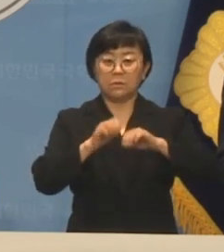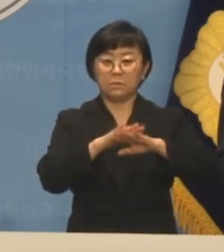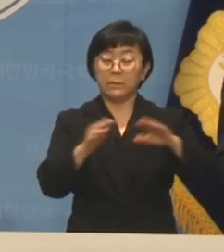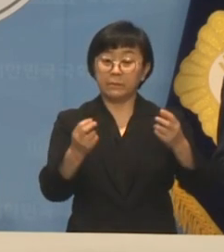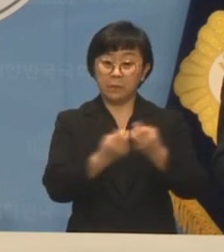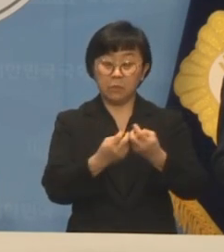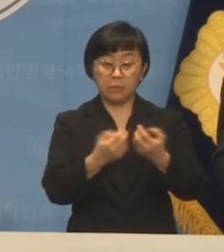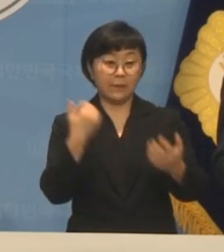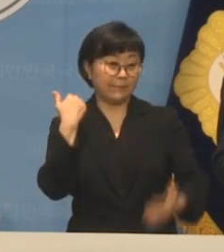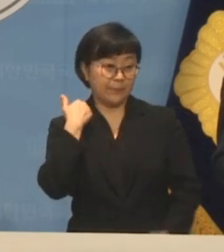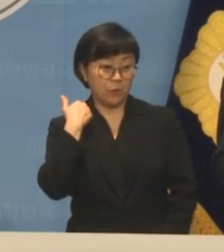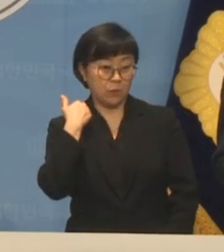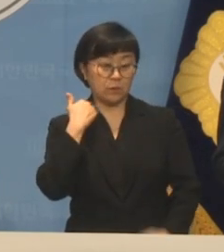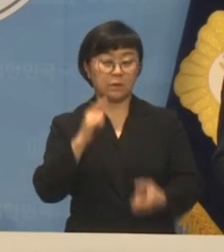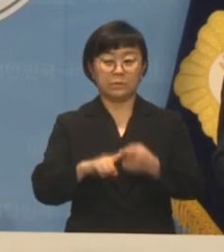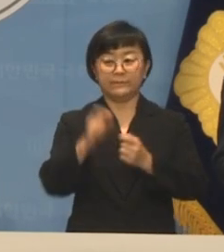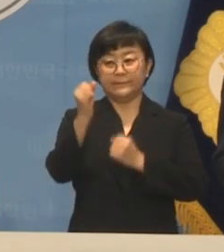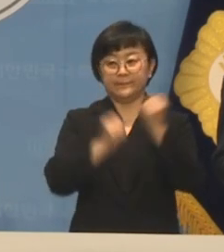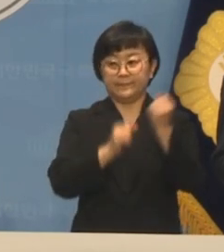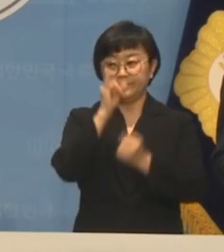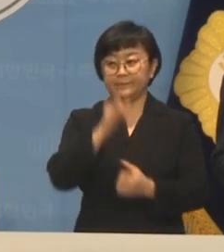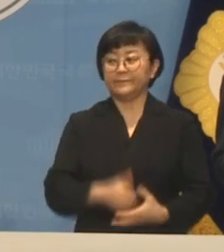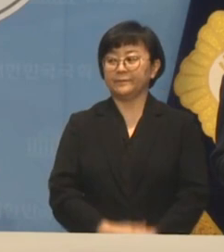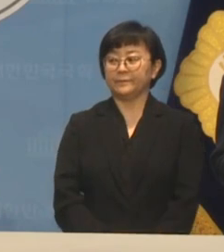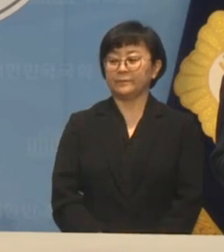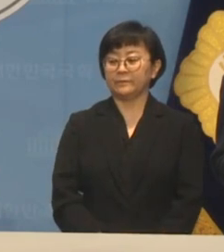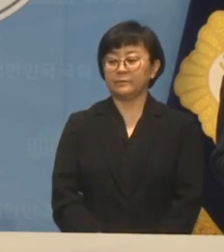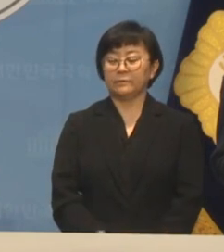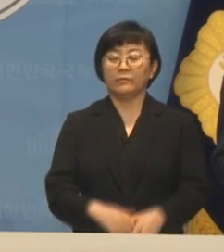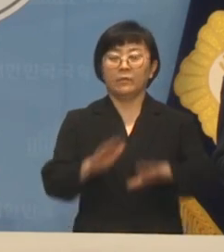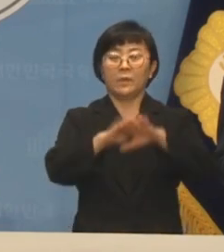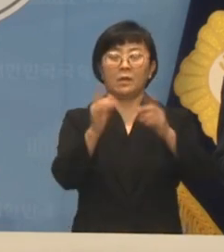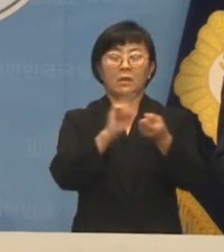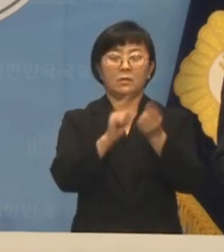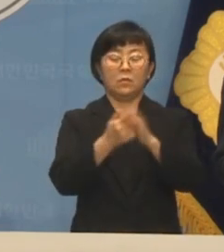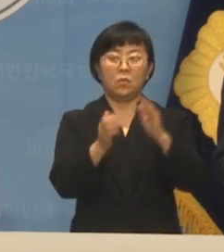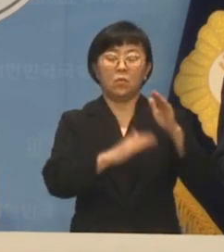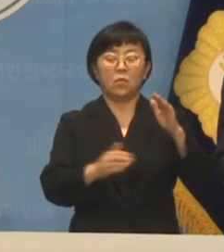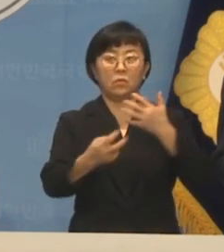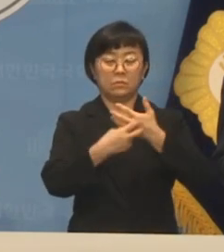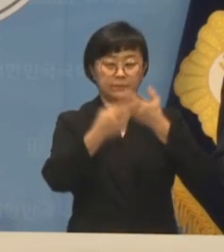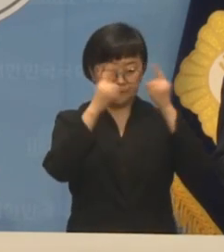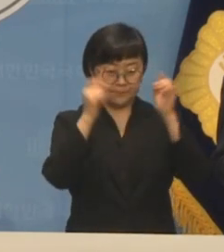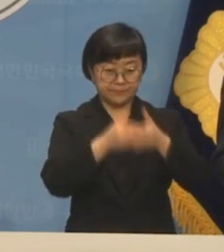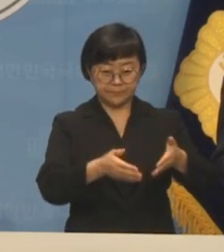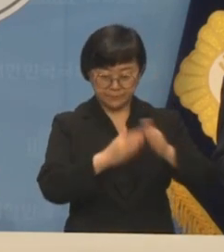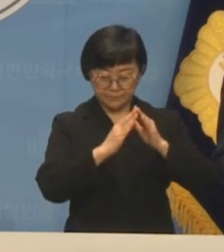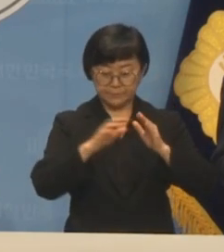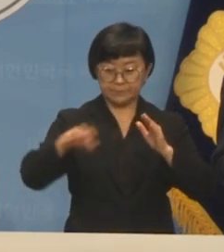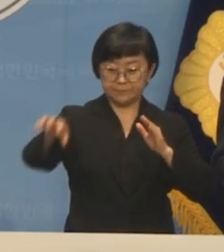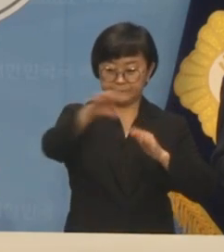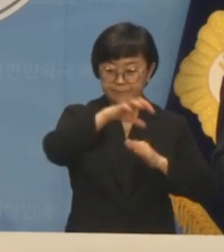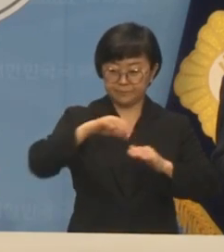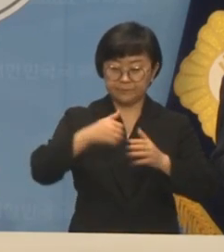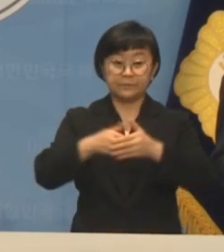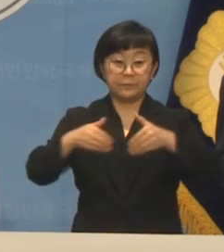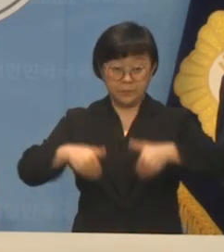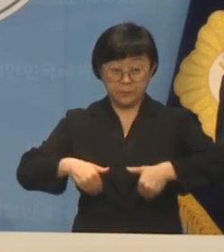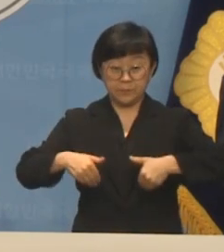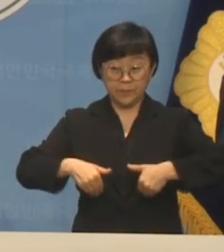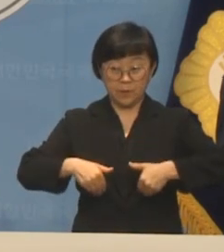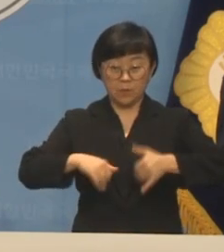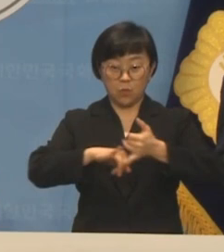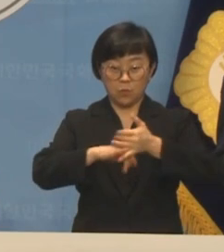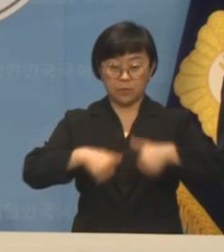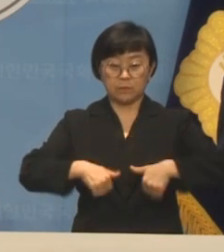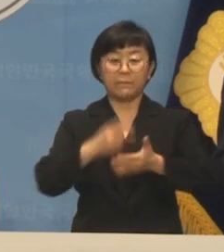보이지 않는다라는 말씀해 주셨고요. 그 대안으로 역시 공공의대 신설, 지역의사제가 필요하다는, 그리고